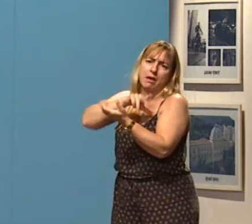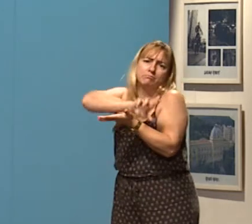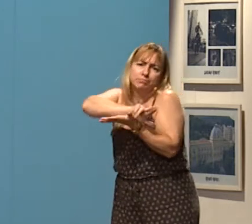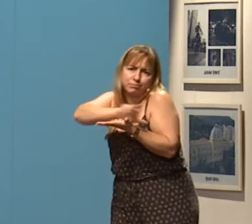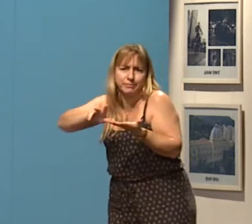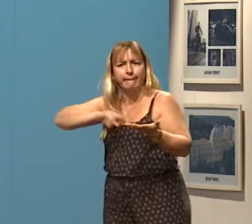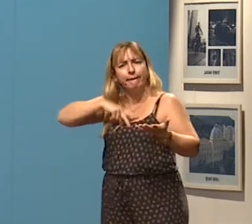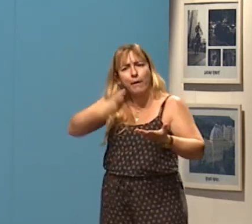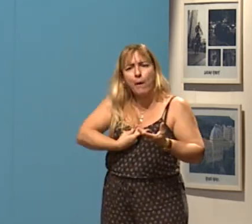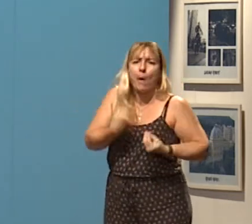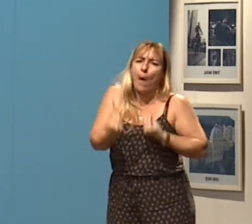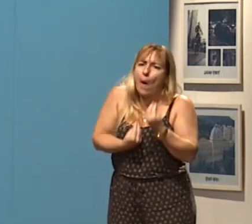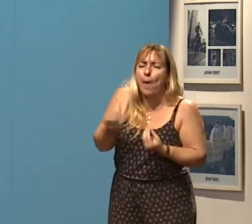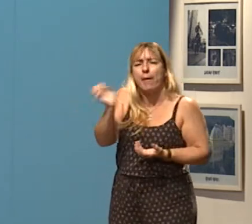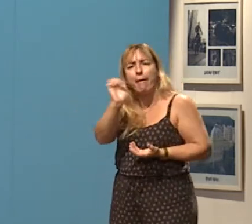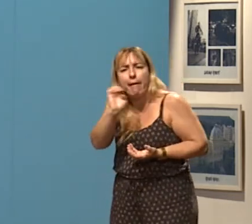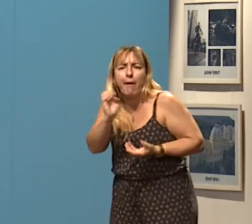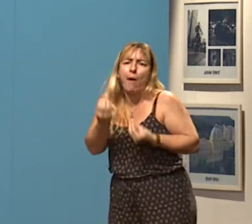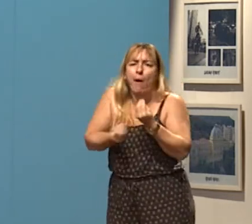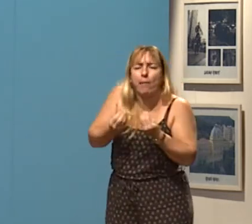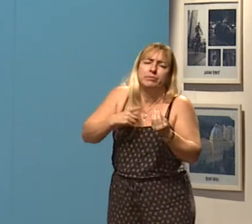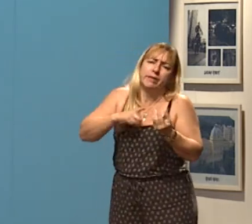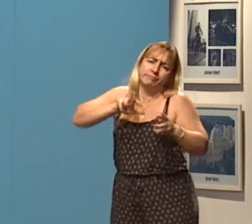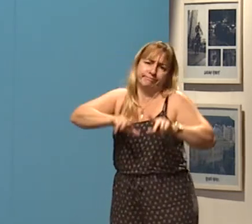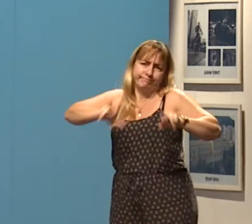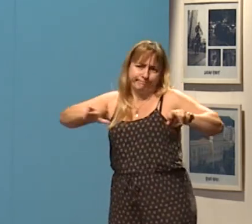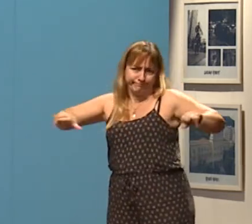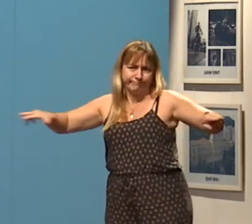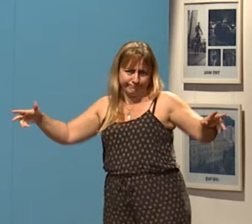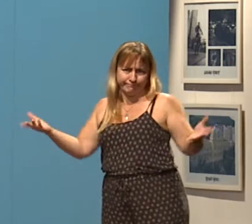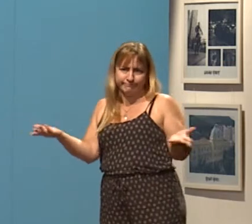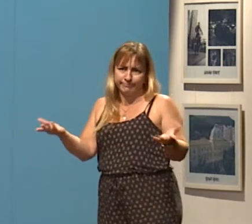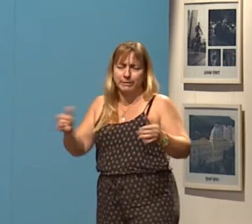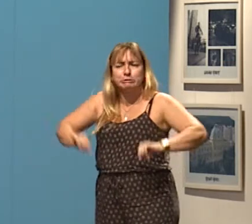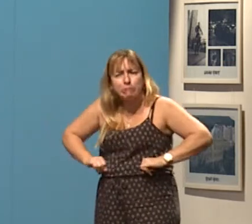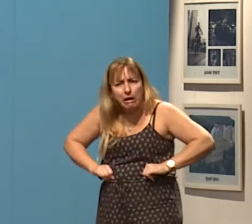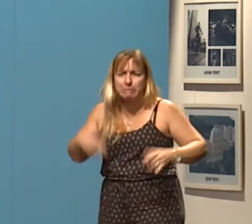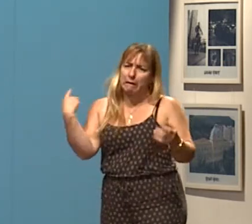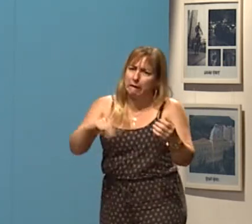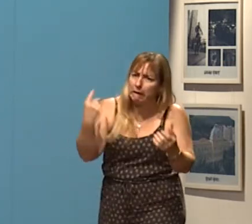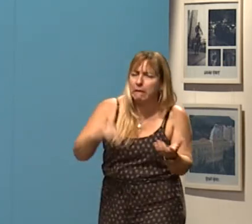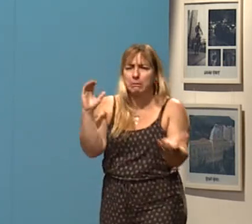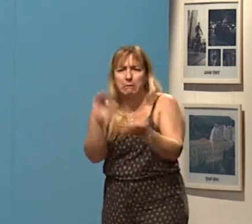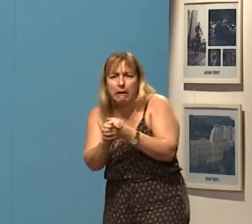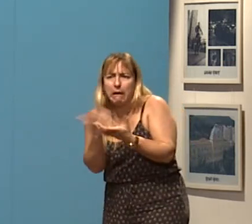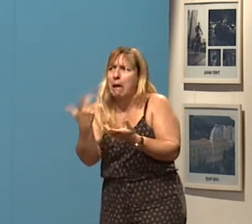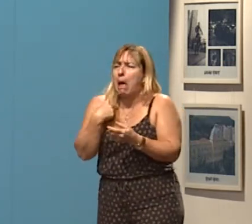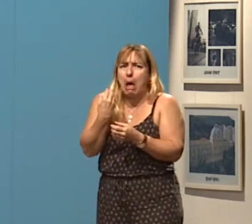um meio, pessoas que podemos convidar para falar sobre esses assuntos, que sofrem